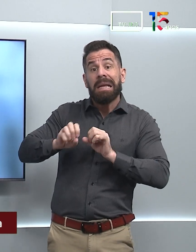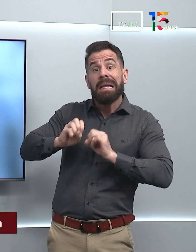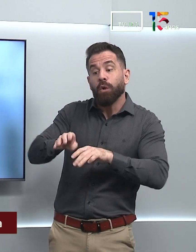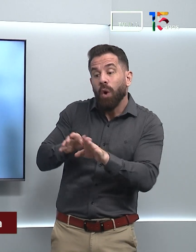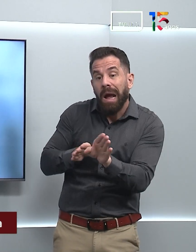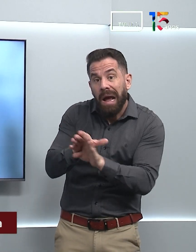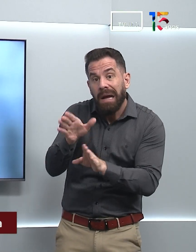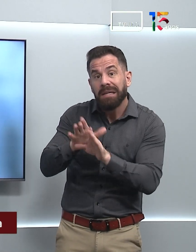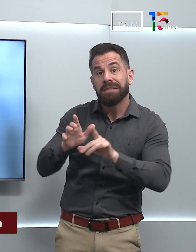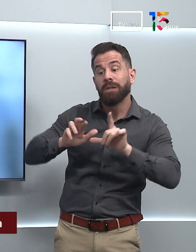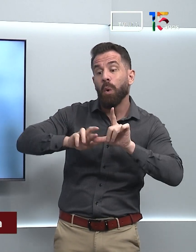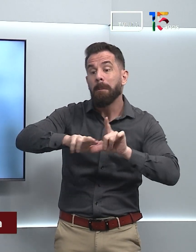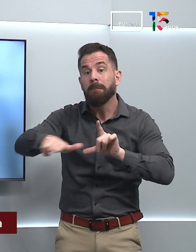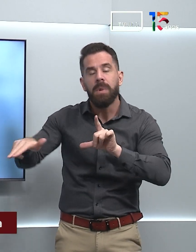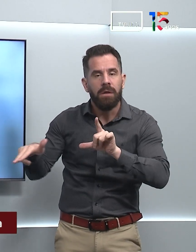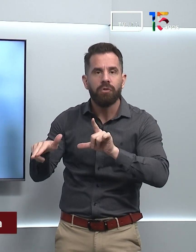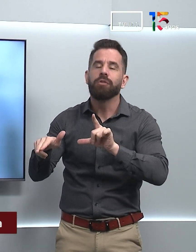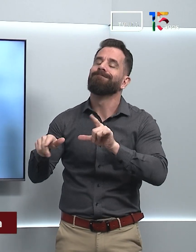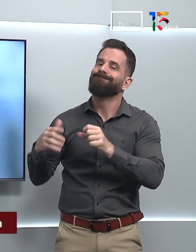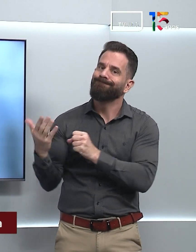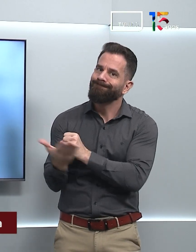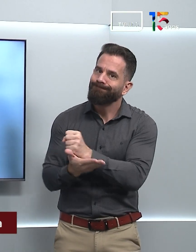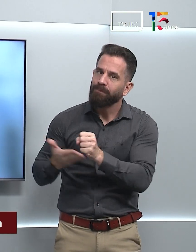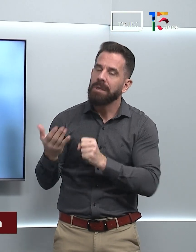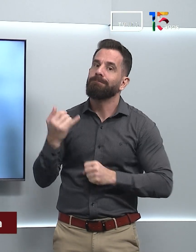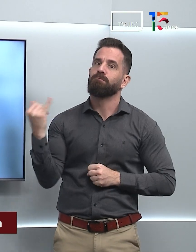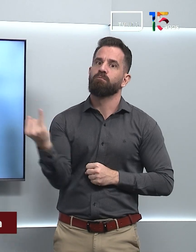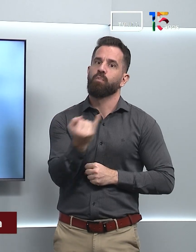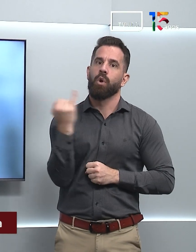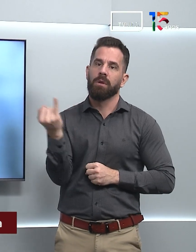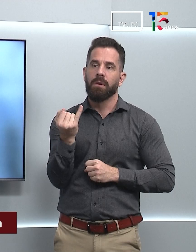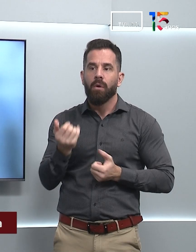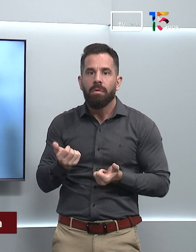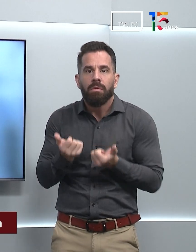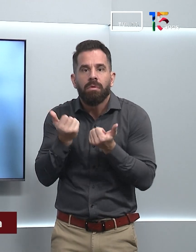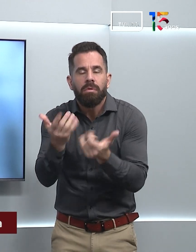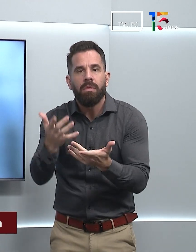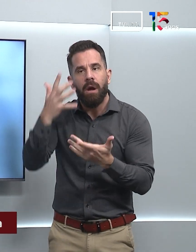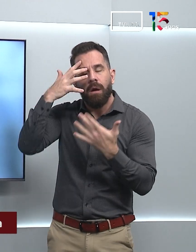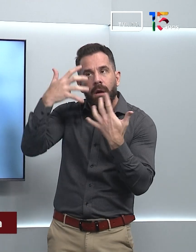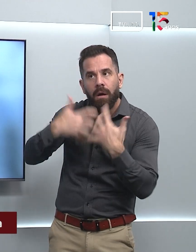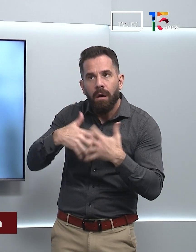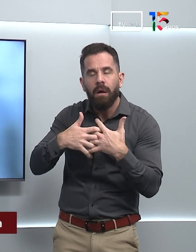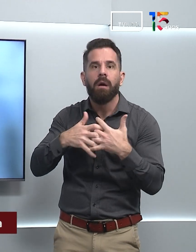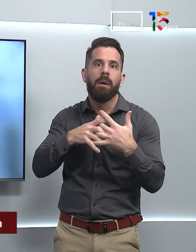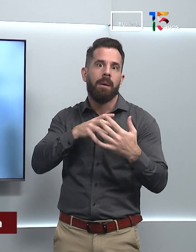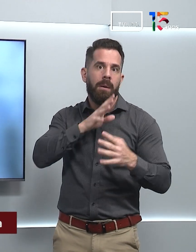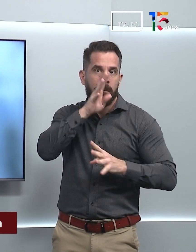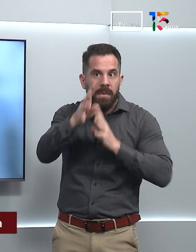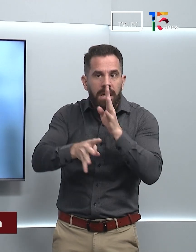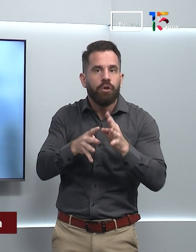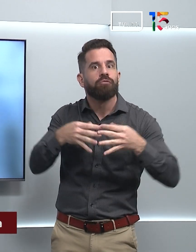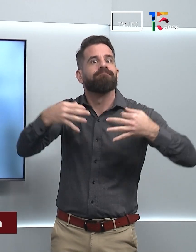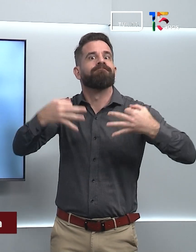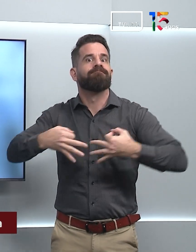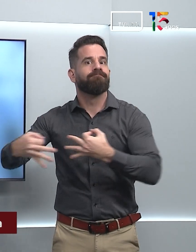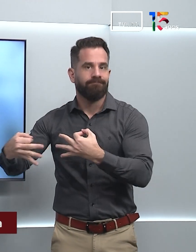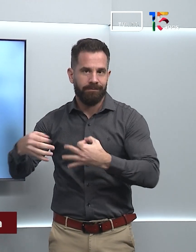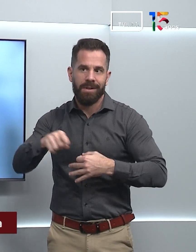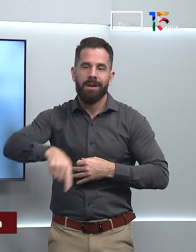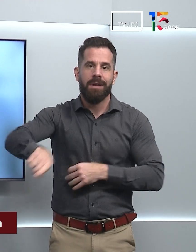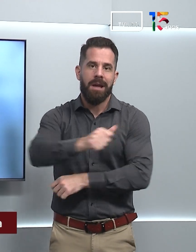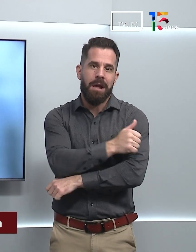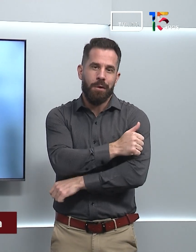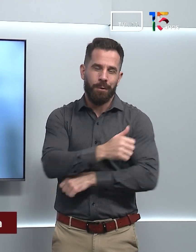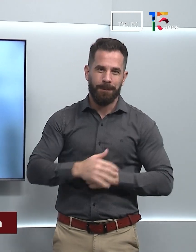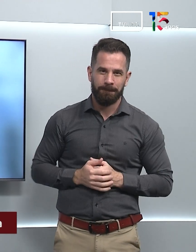para que a gente trabalhe criatividade, mas não só isso, criticidade nos nossos estudantes. Bom, professora Débora, para a gente